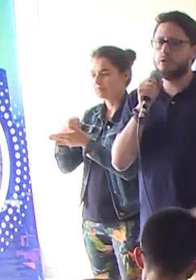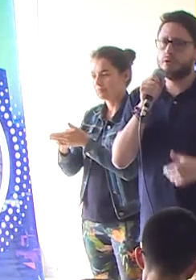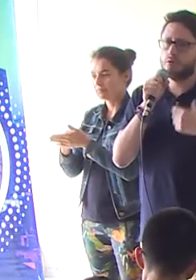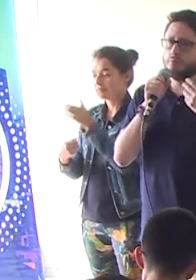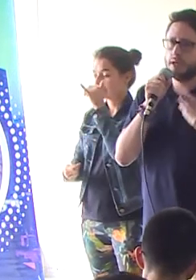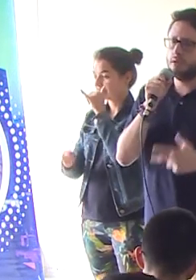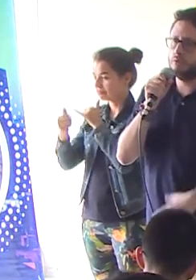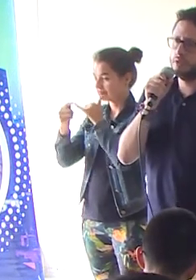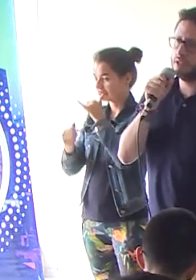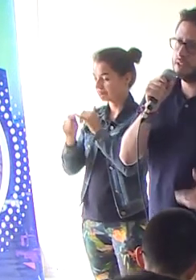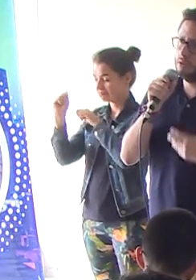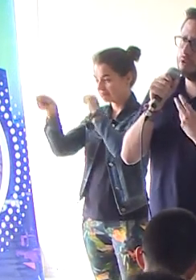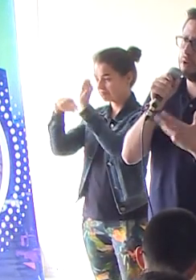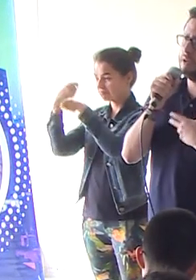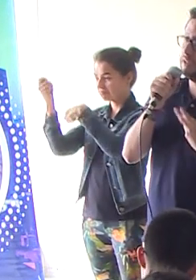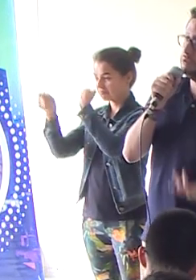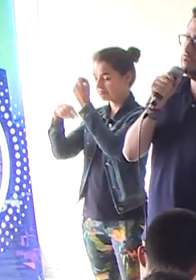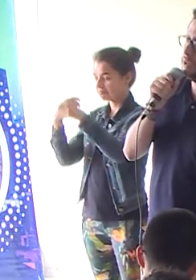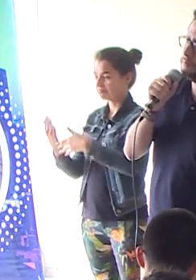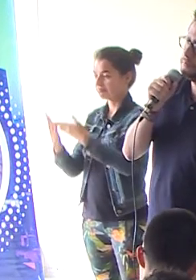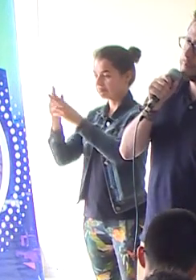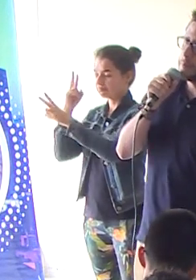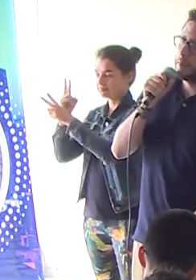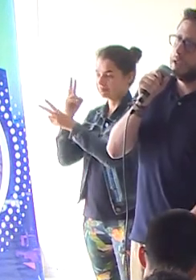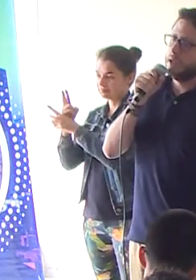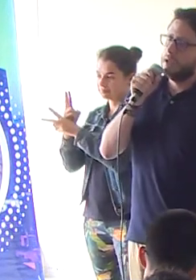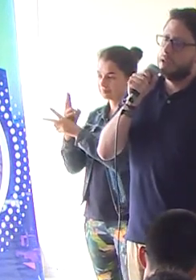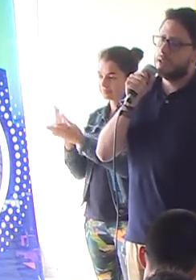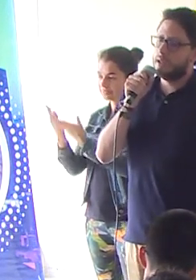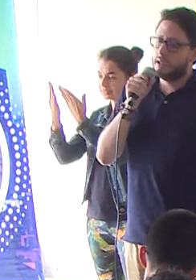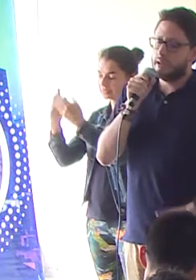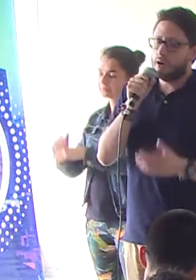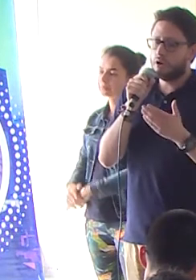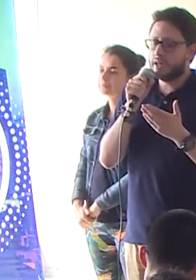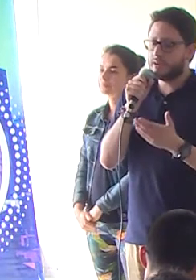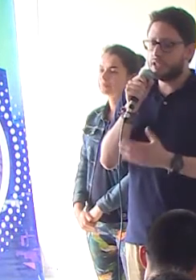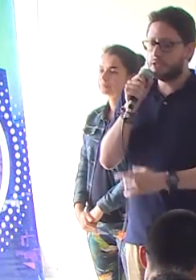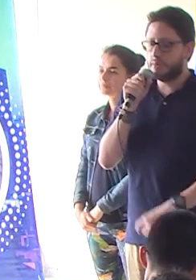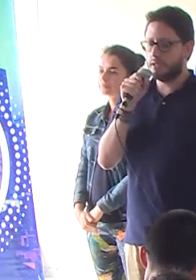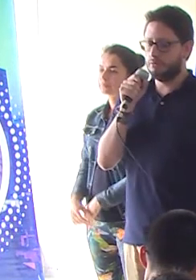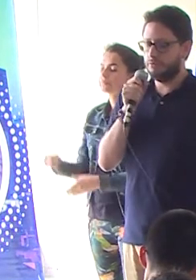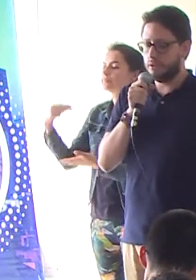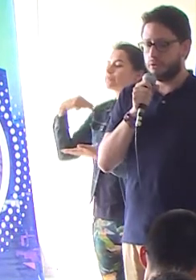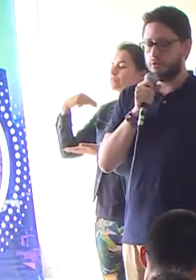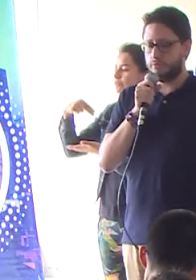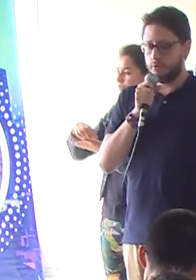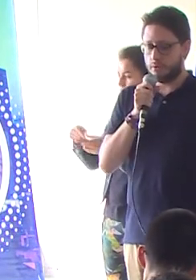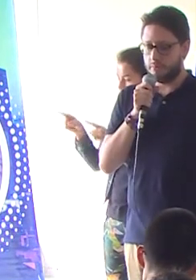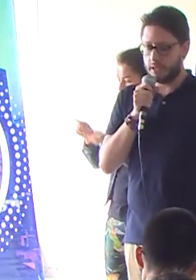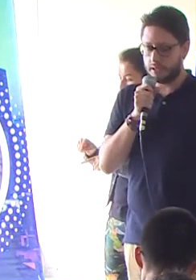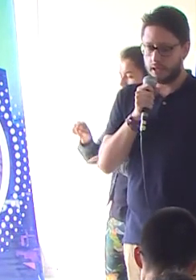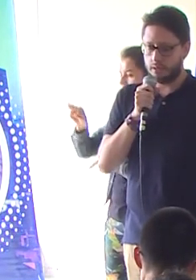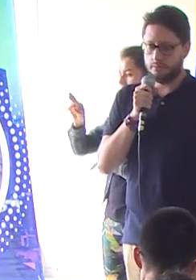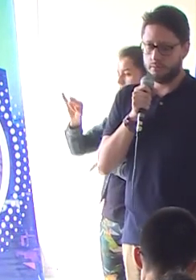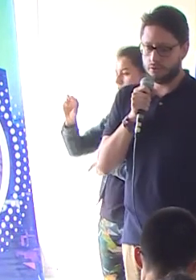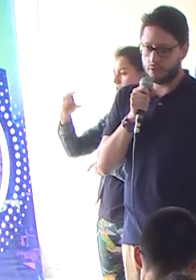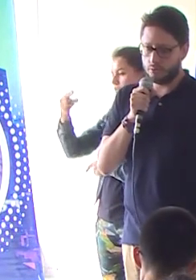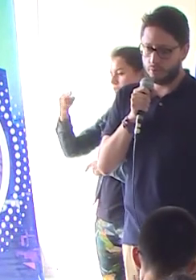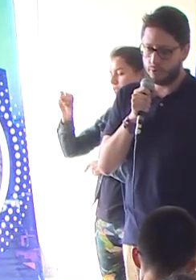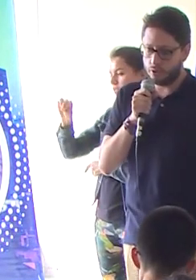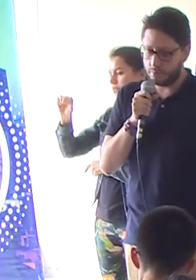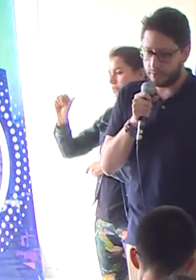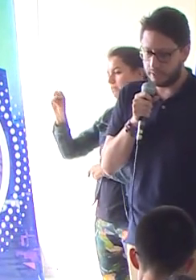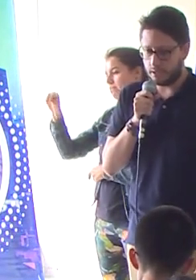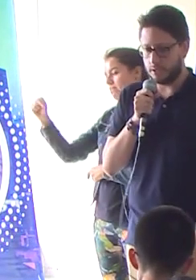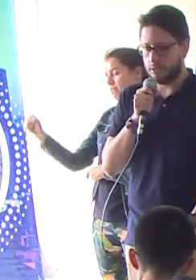jugoso negocio para algunos que sí lo saben gestionar tienen que leer a jorge risk man un filósofo de lo ambiental y su